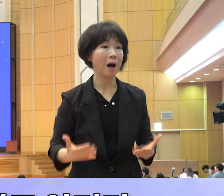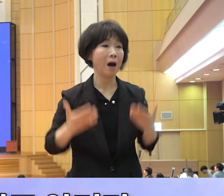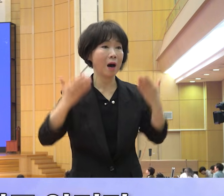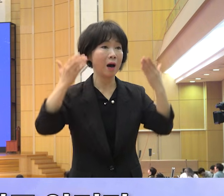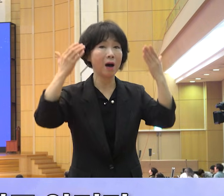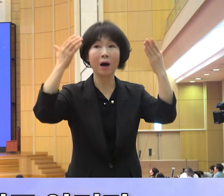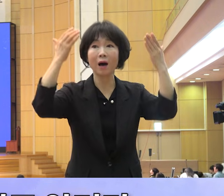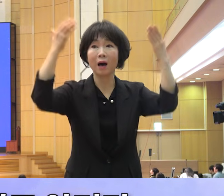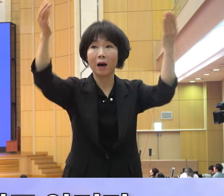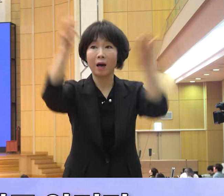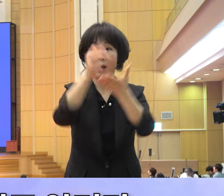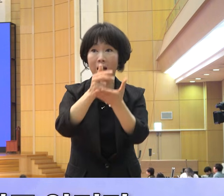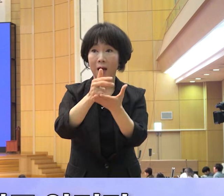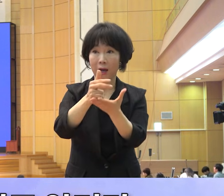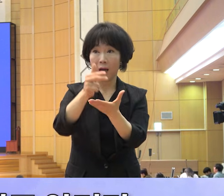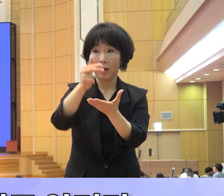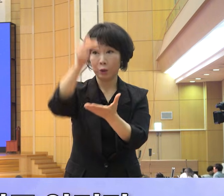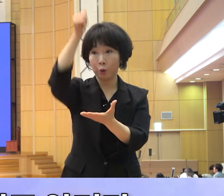찬양합니다.